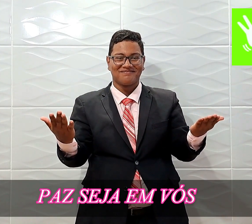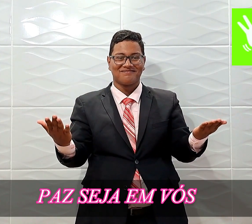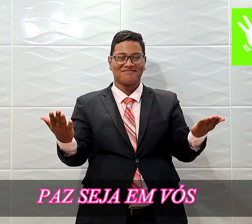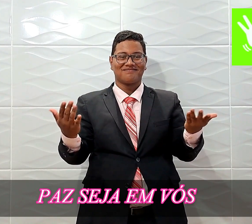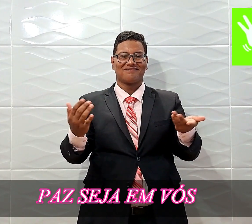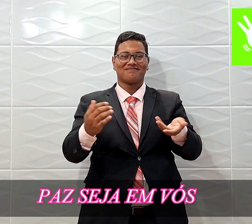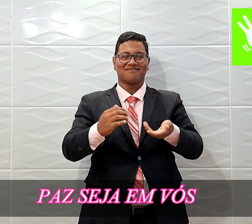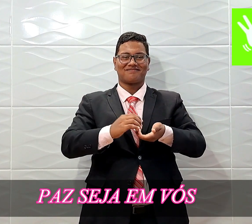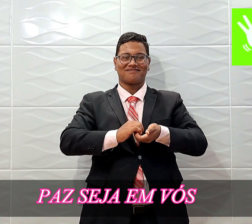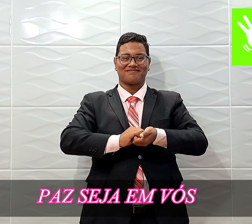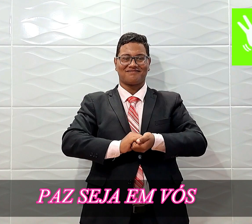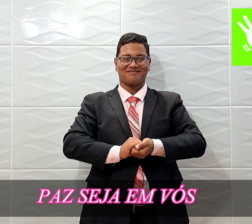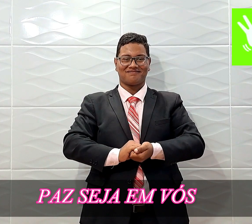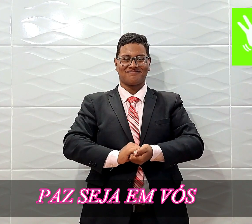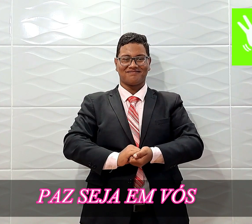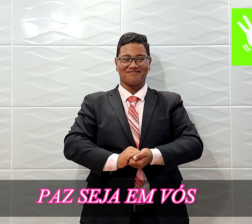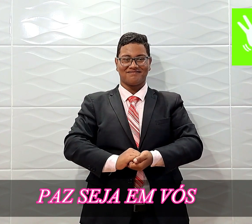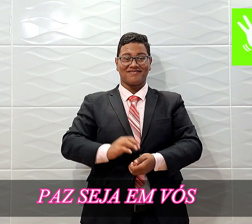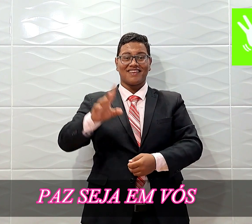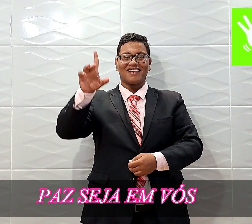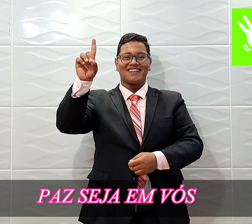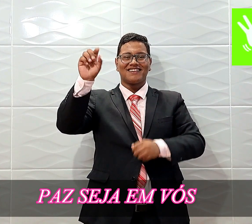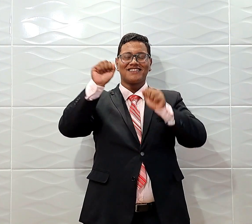vós Paz